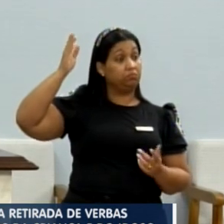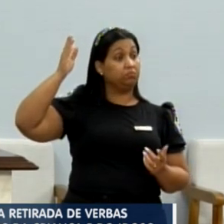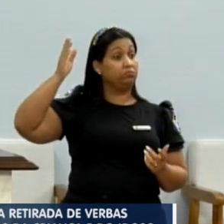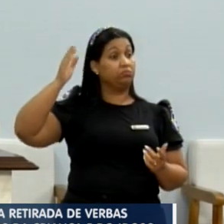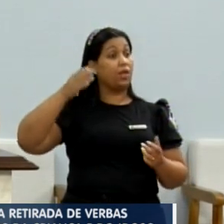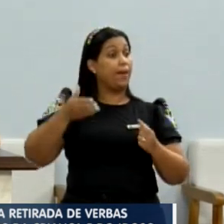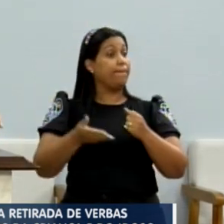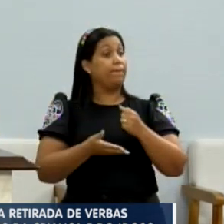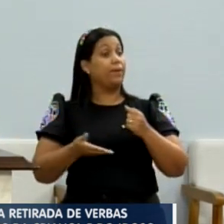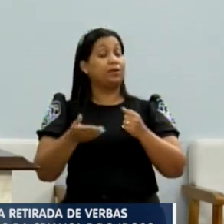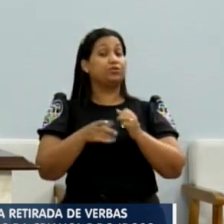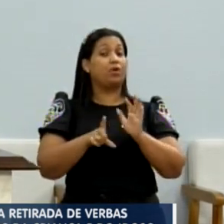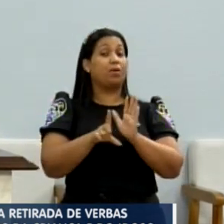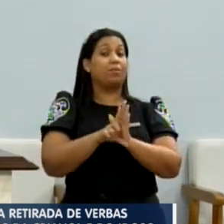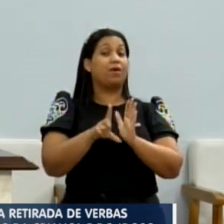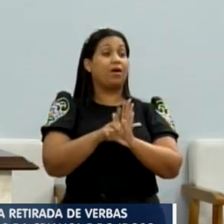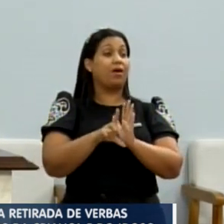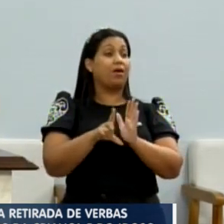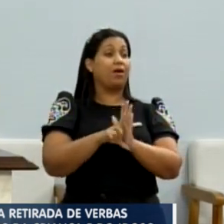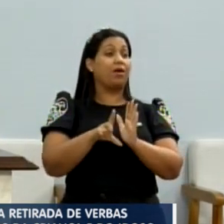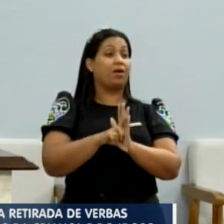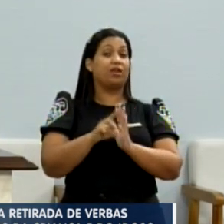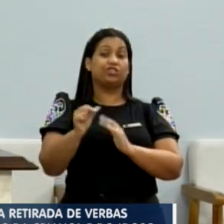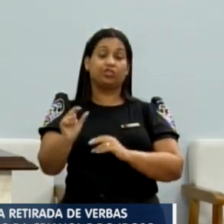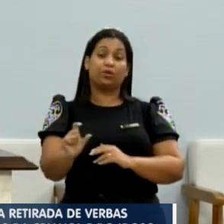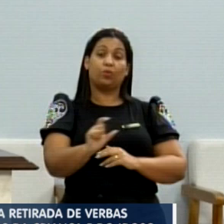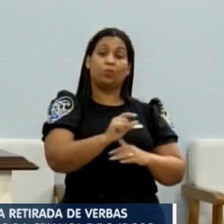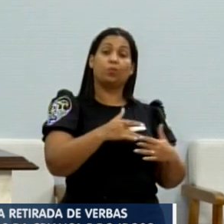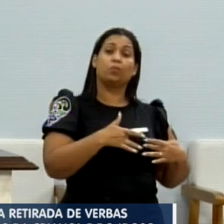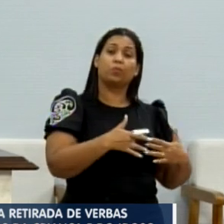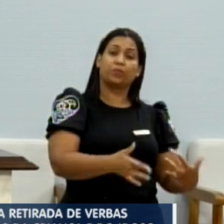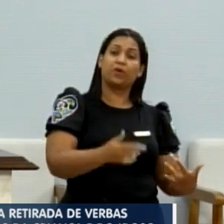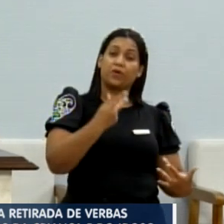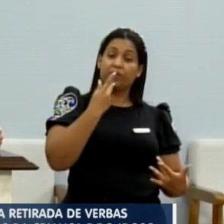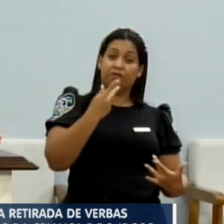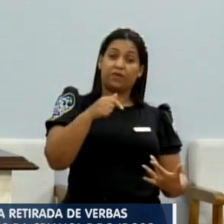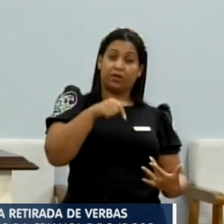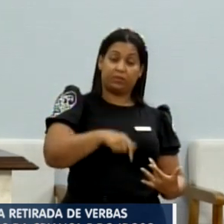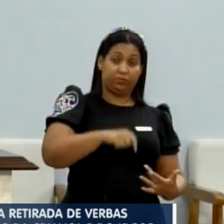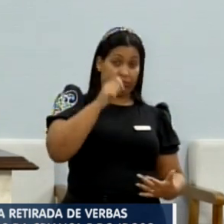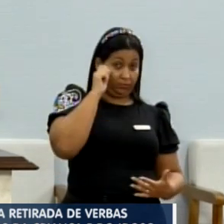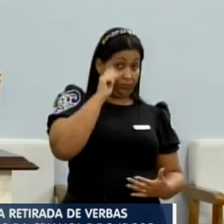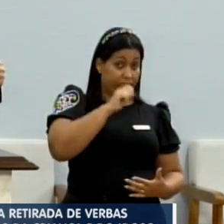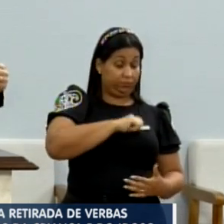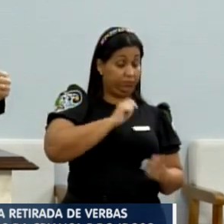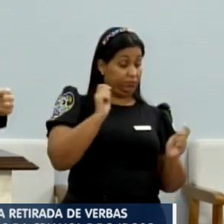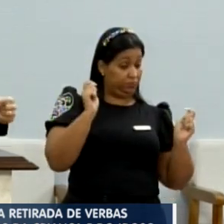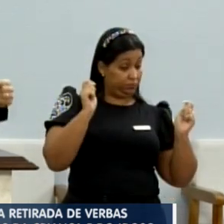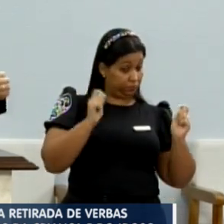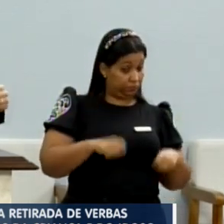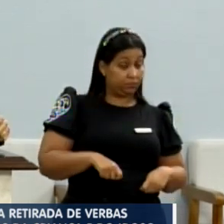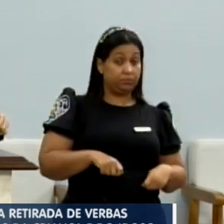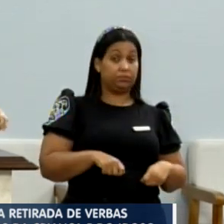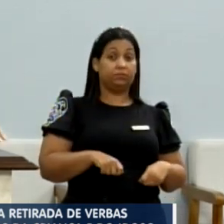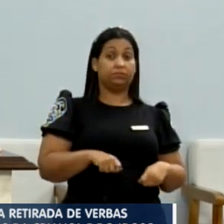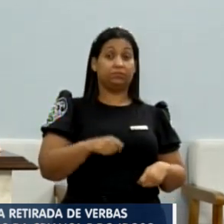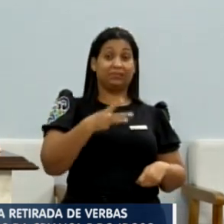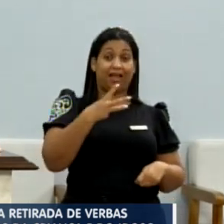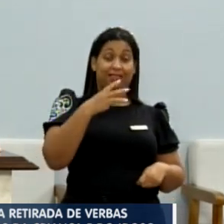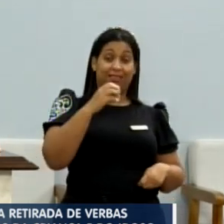lei na lei da destinação solidária que fala que o município pode remanejar até